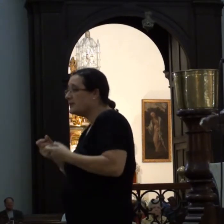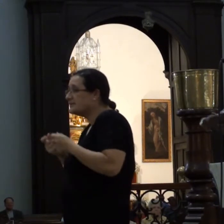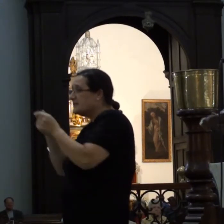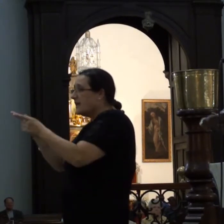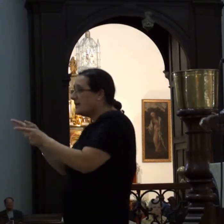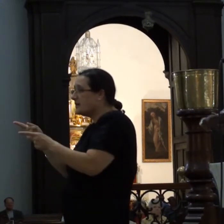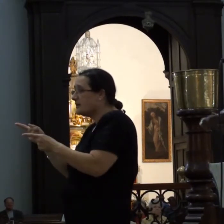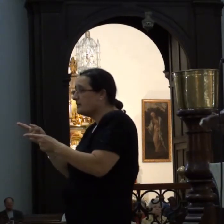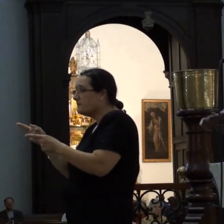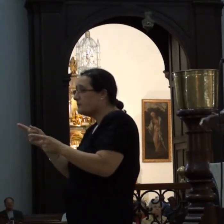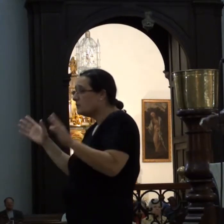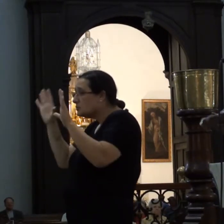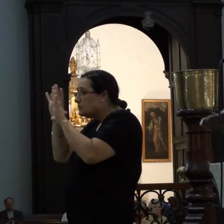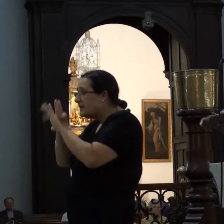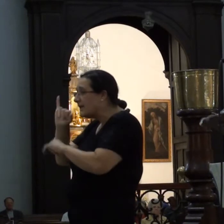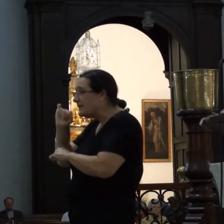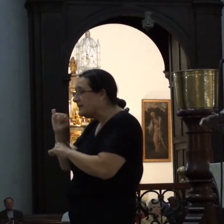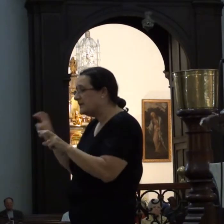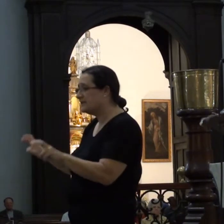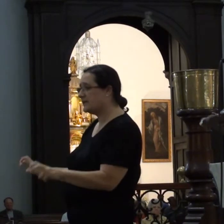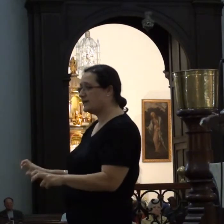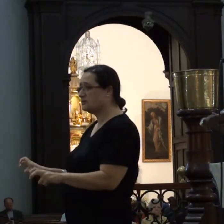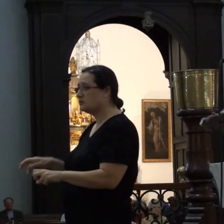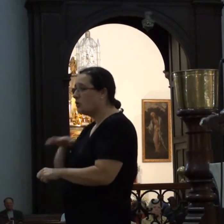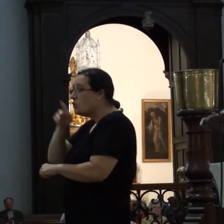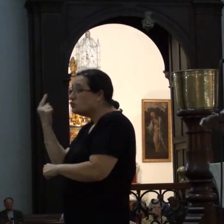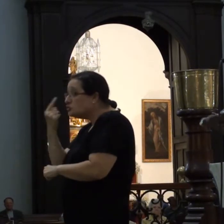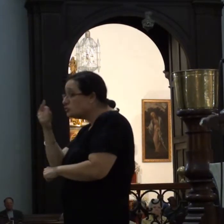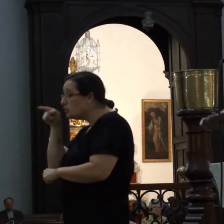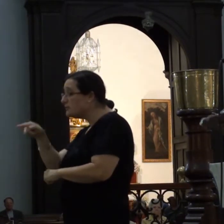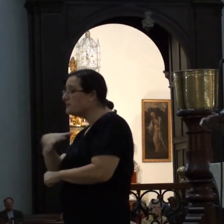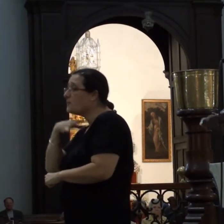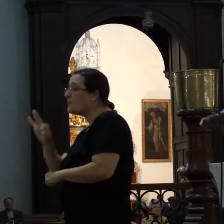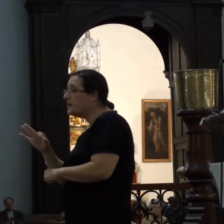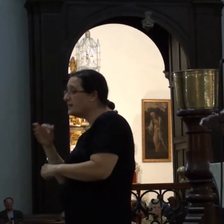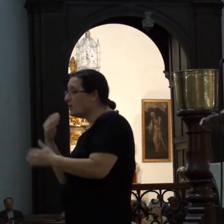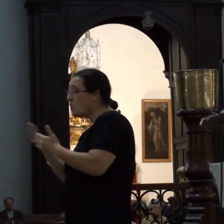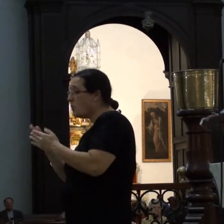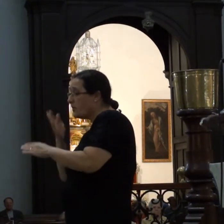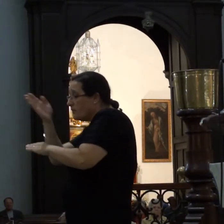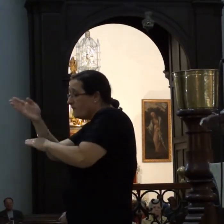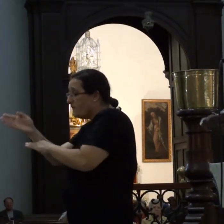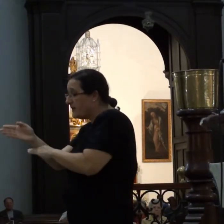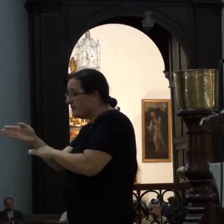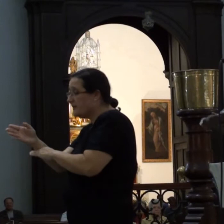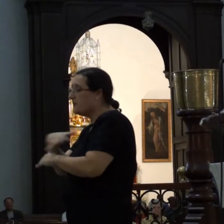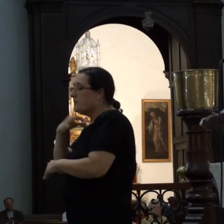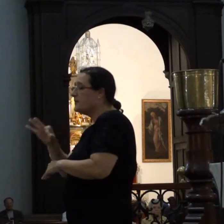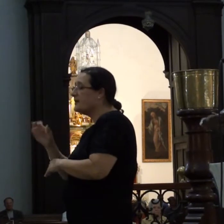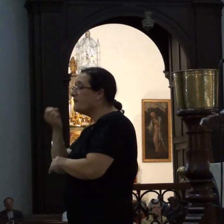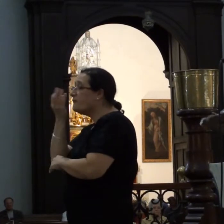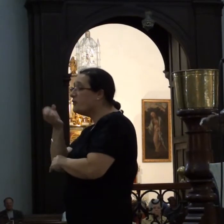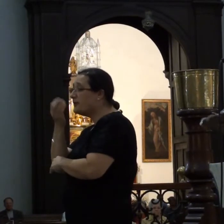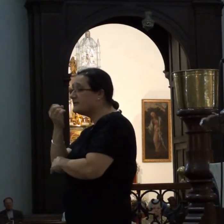sombra y reposo solo así al llegar la estación apropiada podrás cubrirte de flores